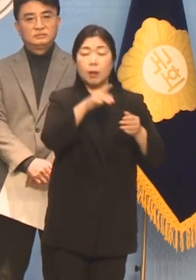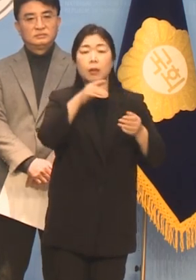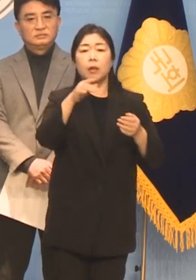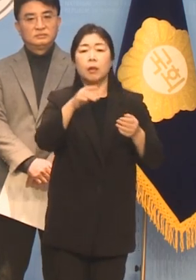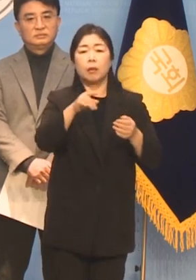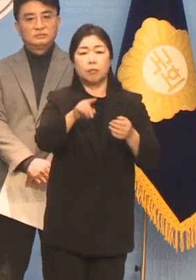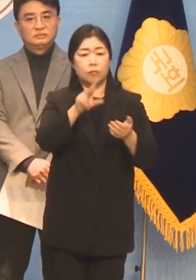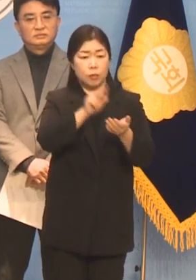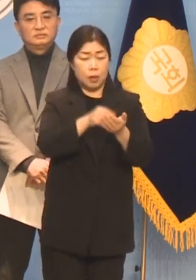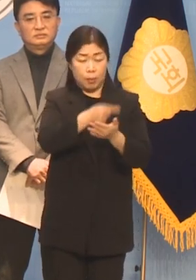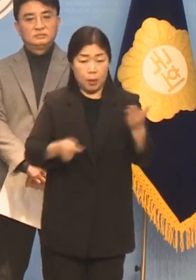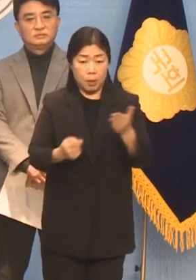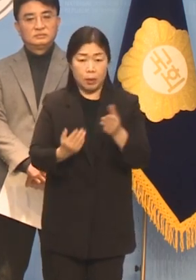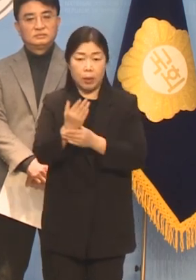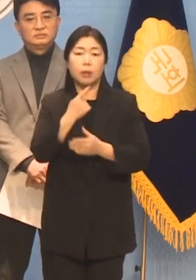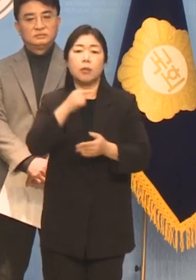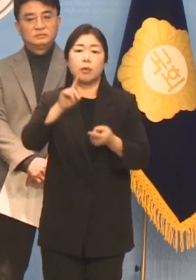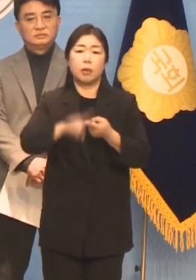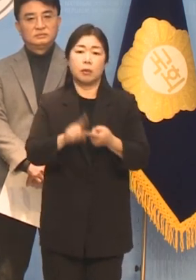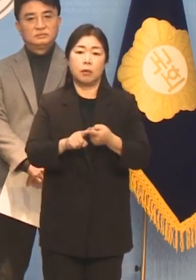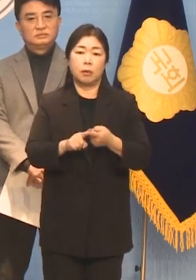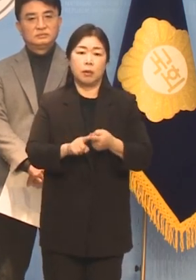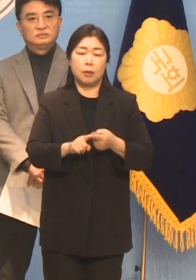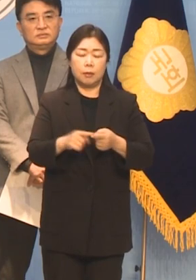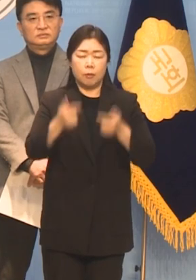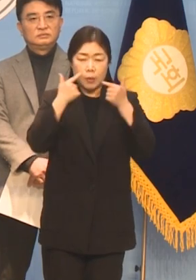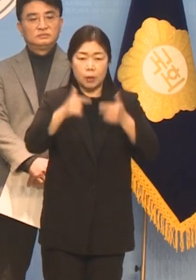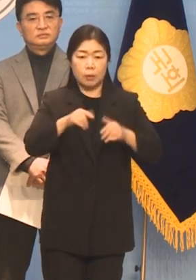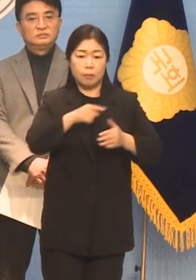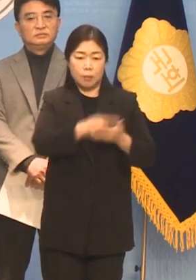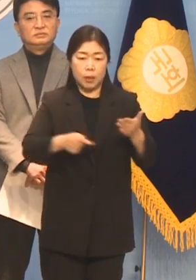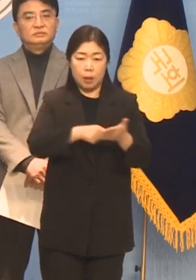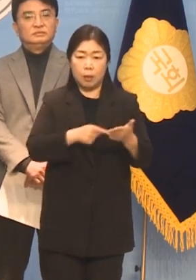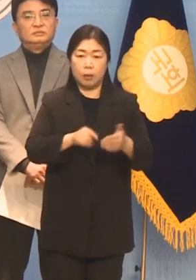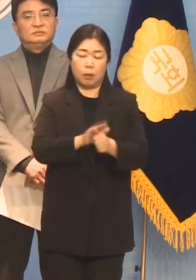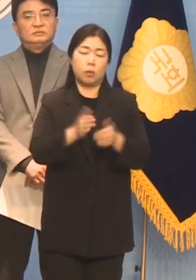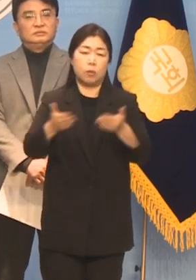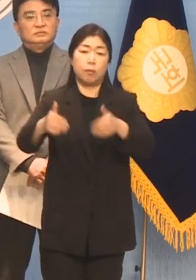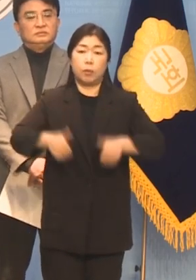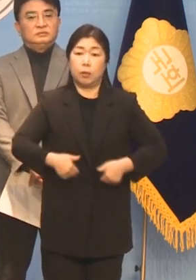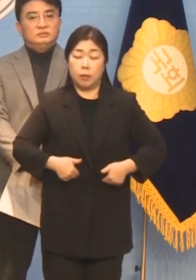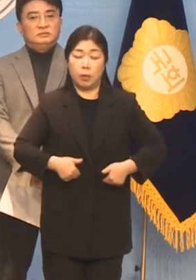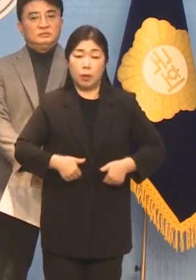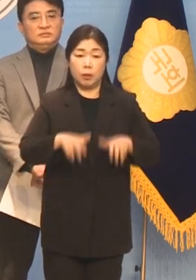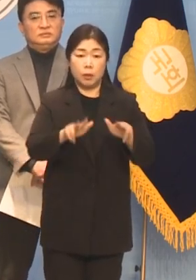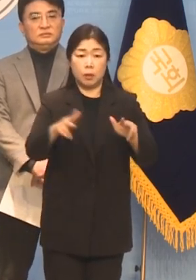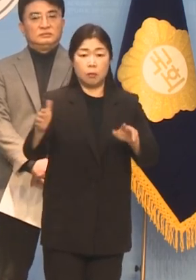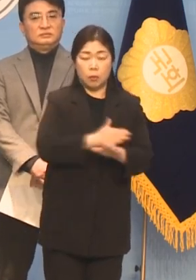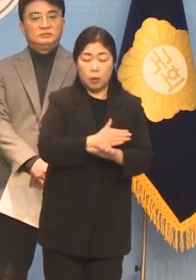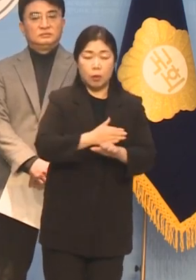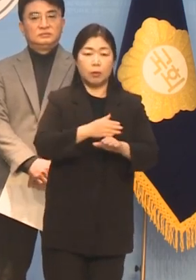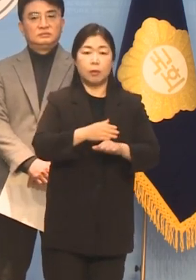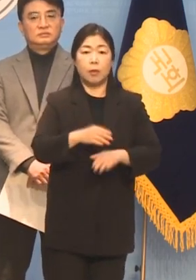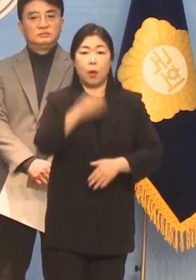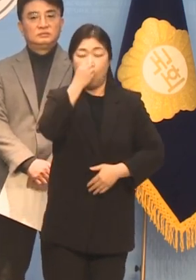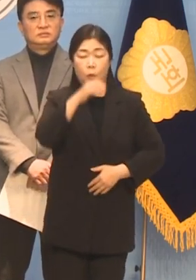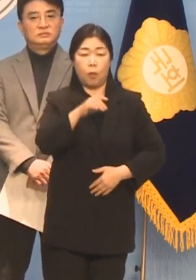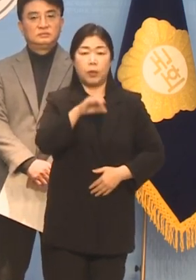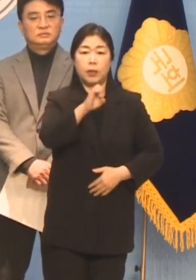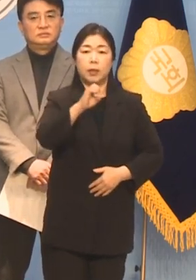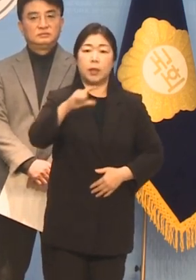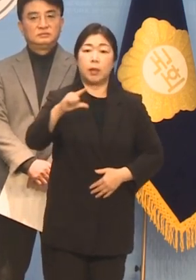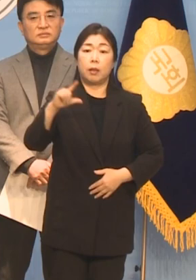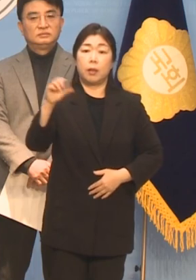적극적인 해결을 촉구합니다. 이제부터는 홍콩 H지수 ELS 피해 사태 해결을 위하여 국회와 정부 그리고